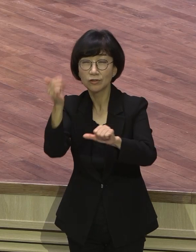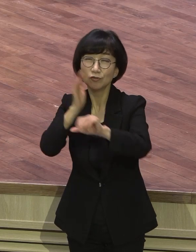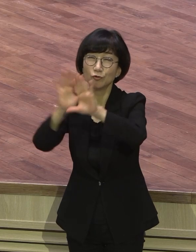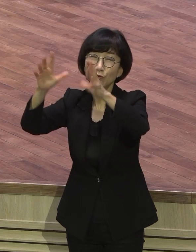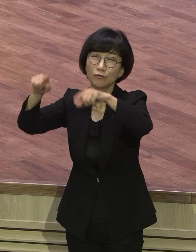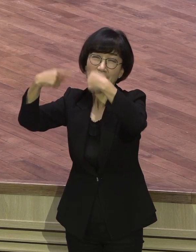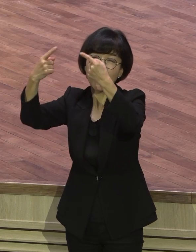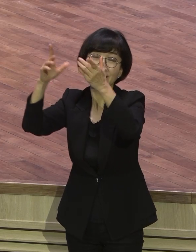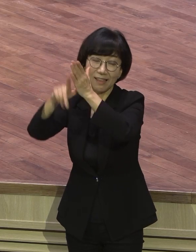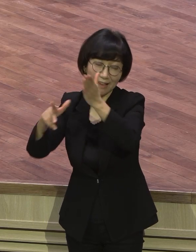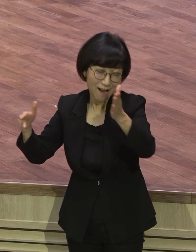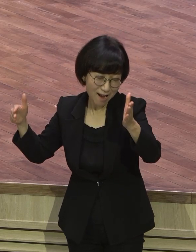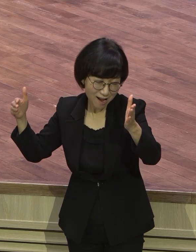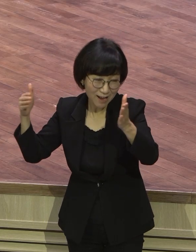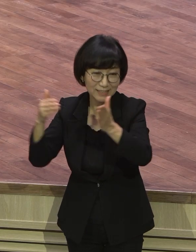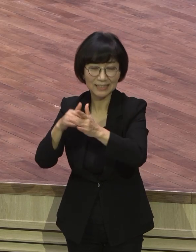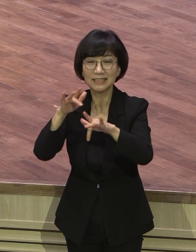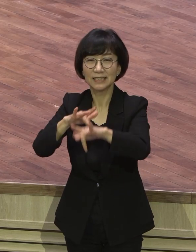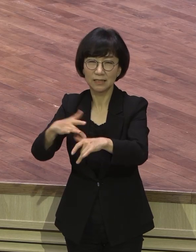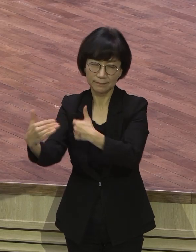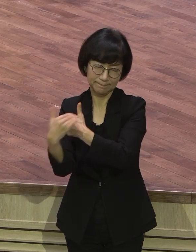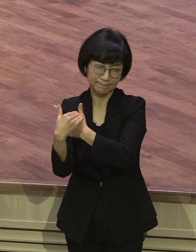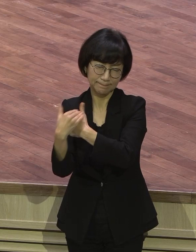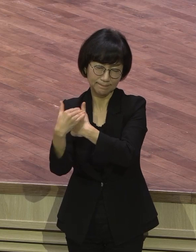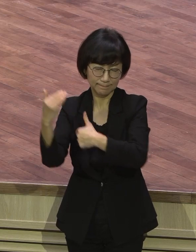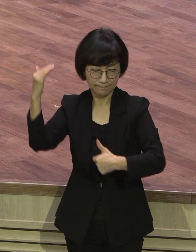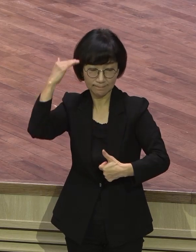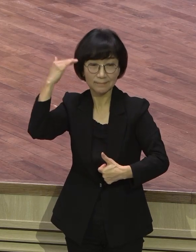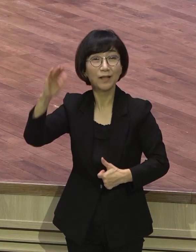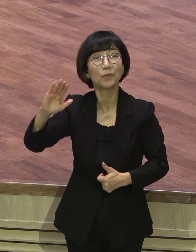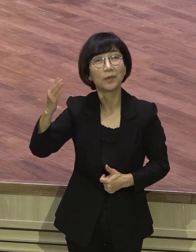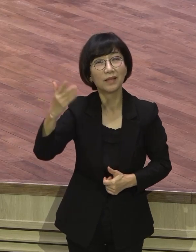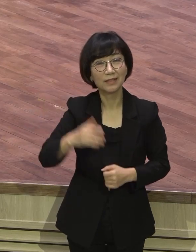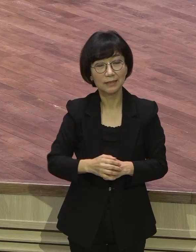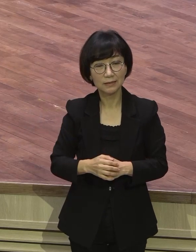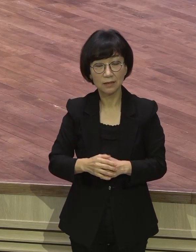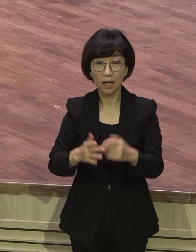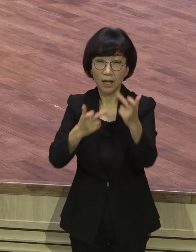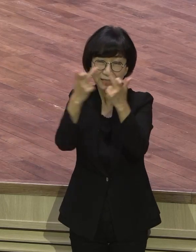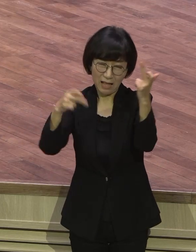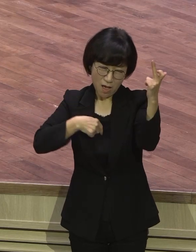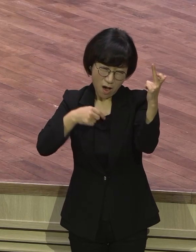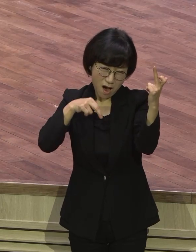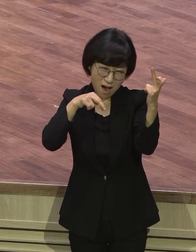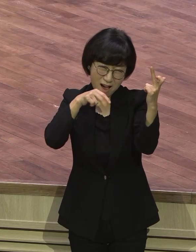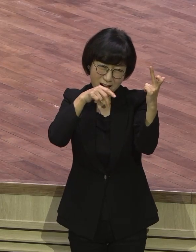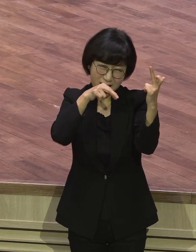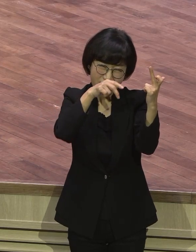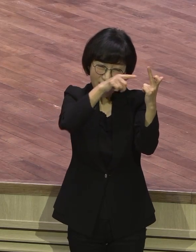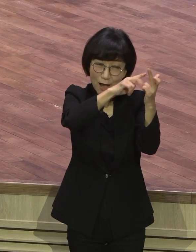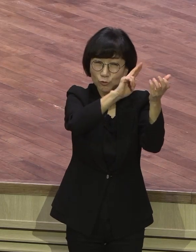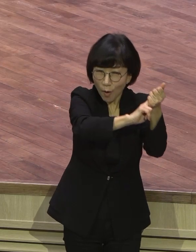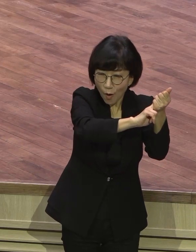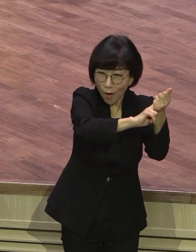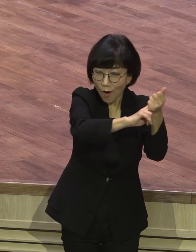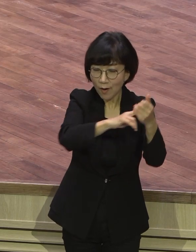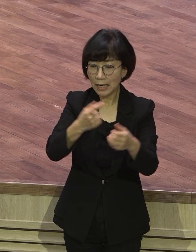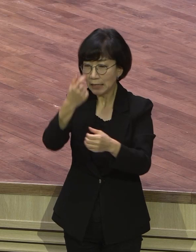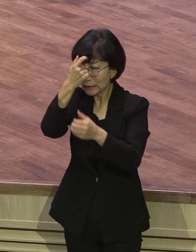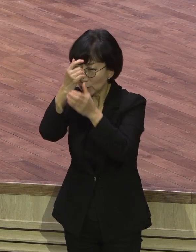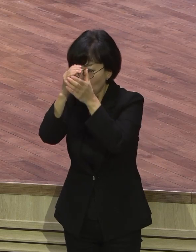육체 떠날 때까지 산속에 들어가 있거나 기도원에 들어가 있다고 해서